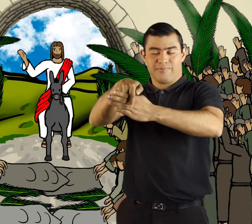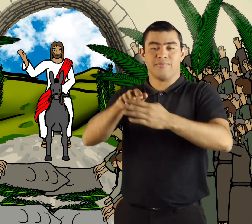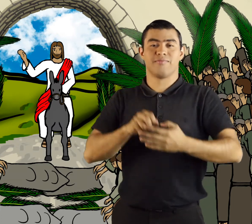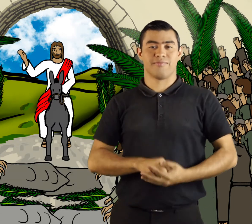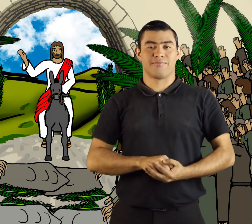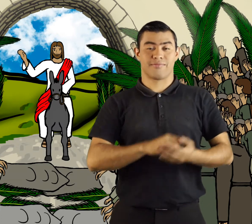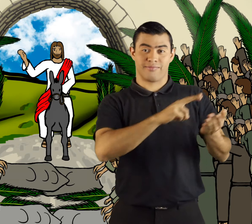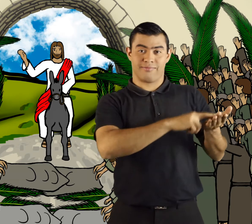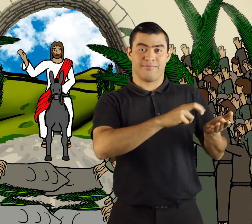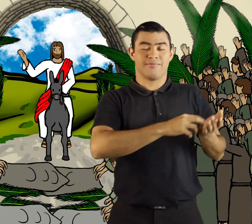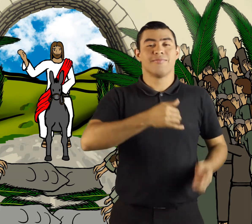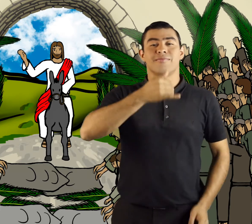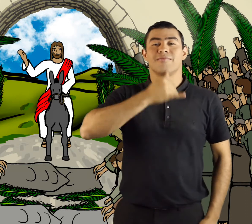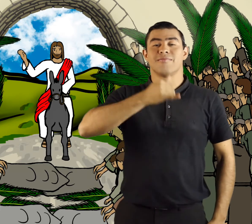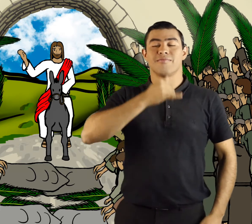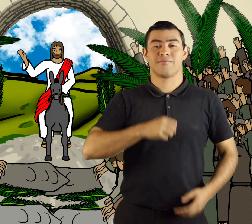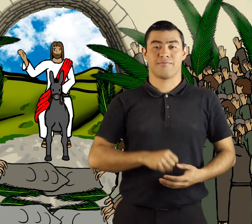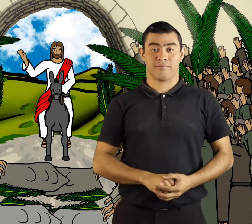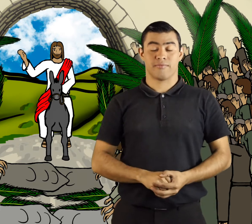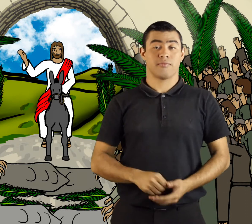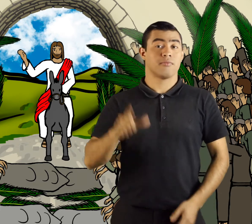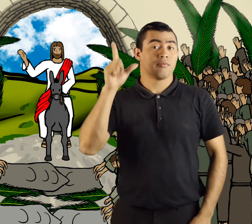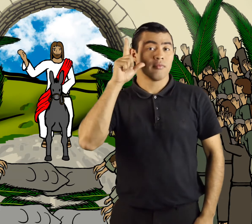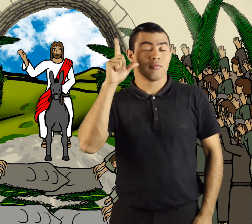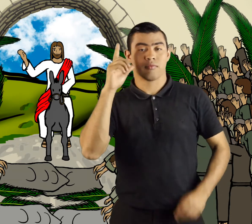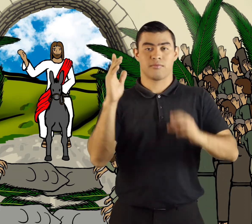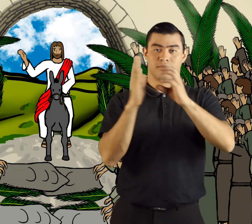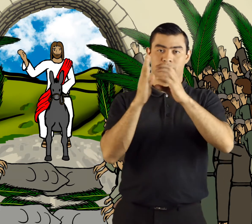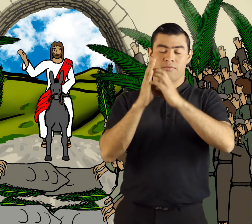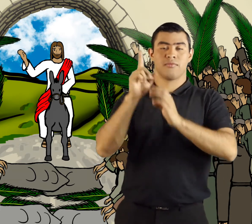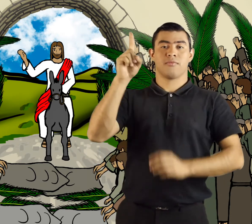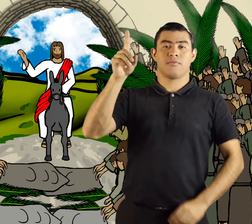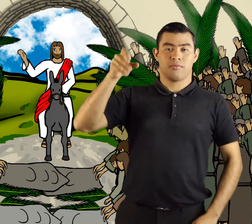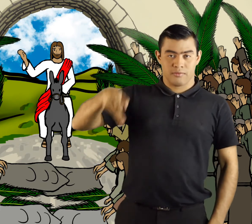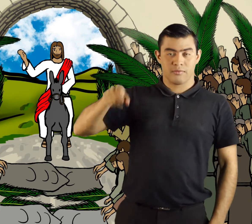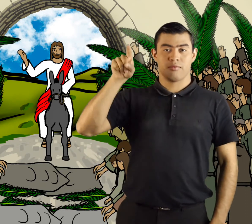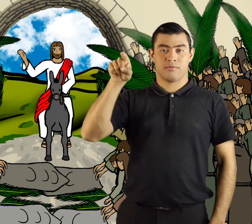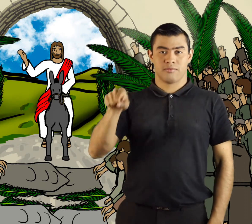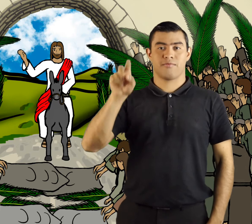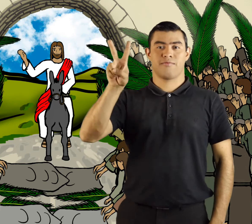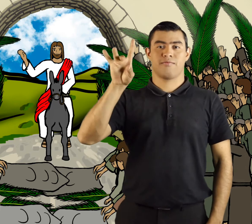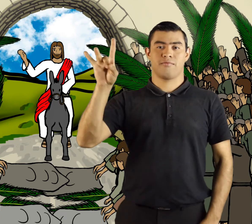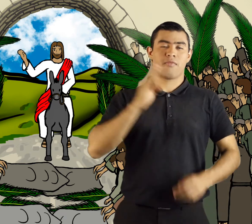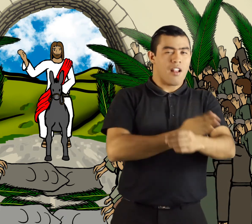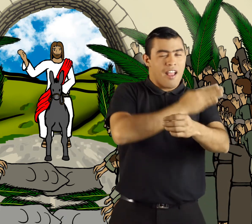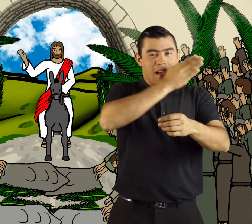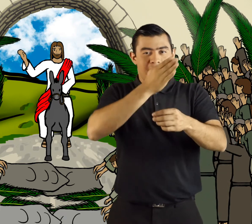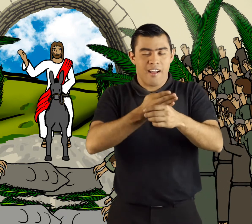La entrada triunfal de Jesús a Jerusalén. Lucas capítulo 19, versículo 28 al